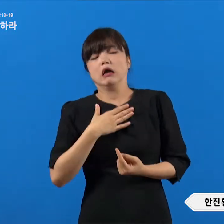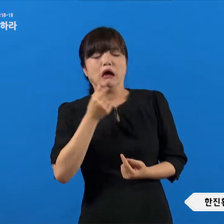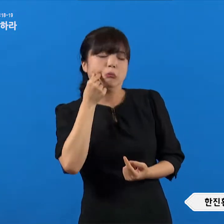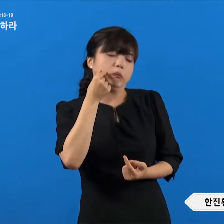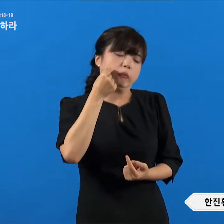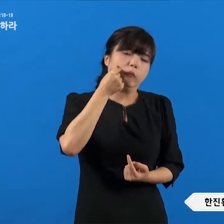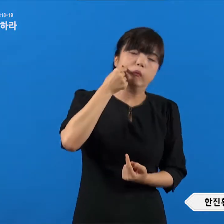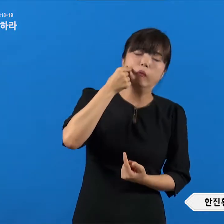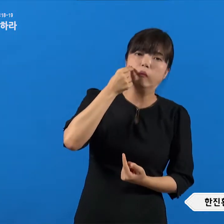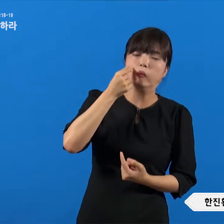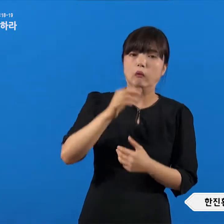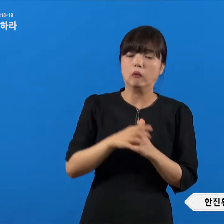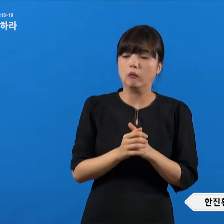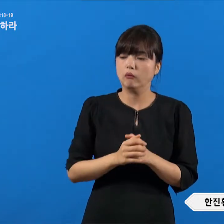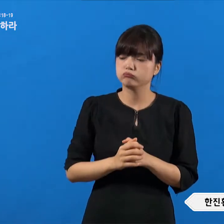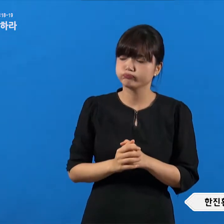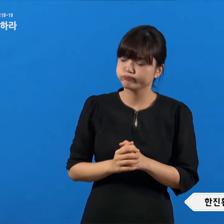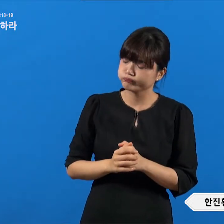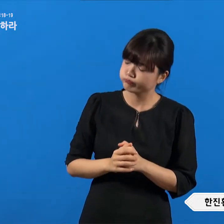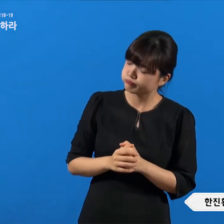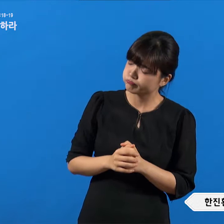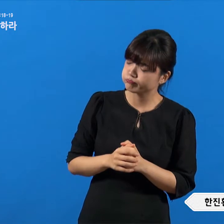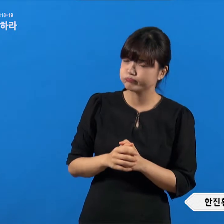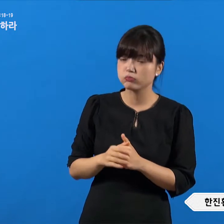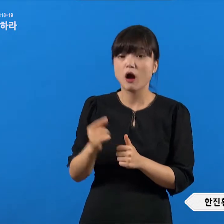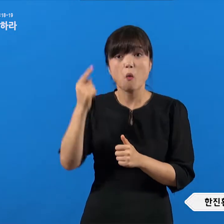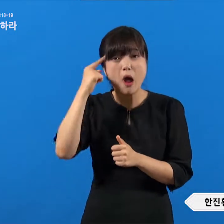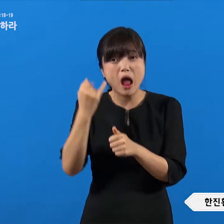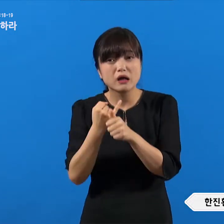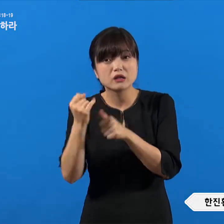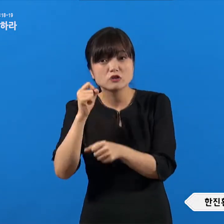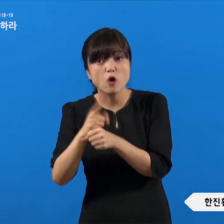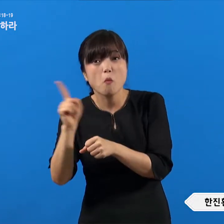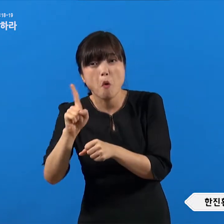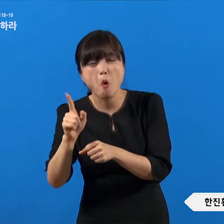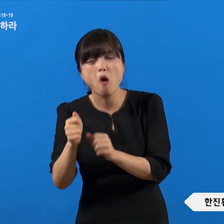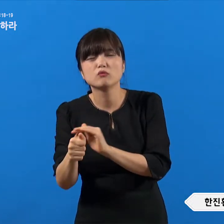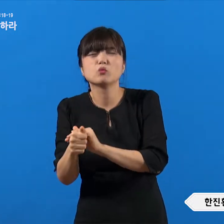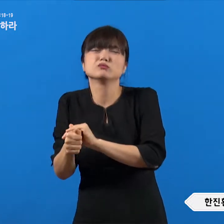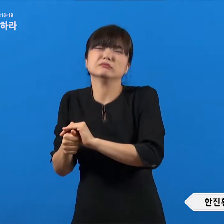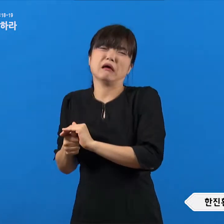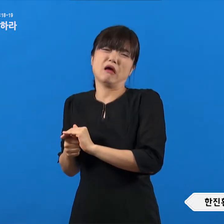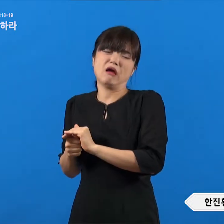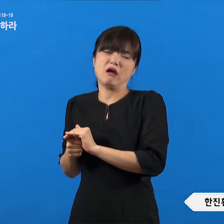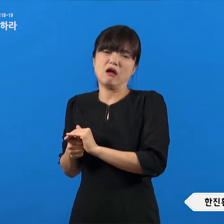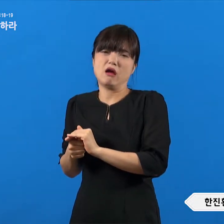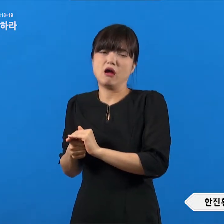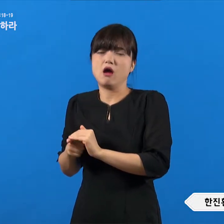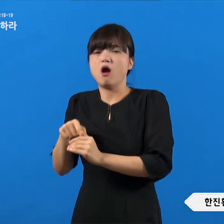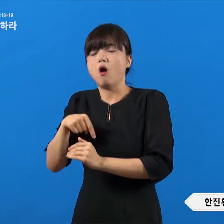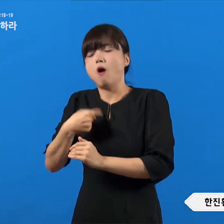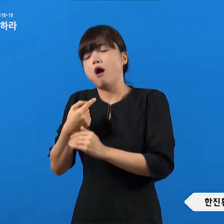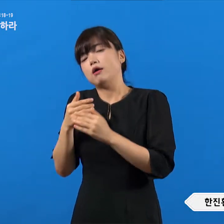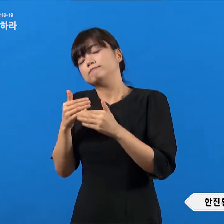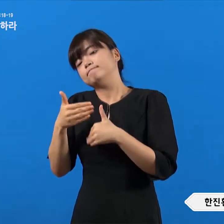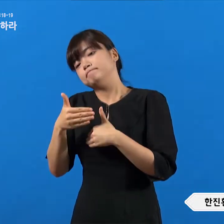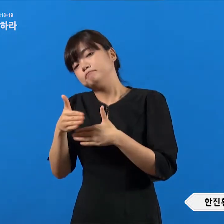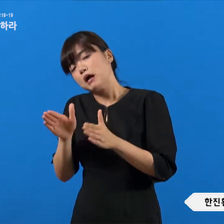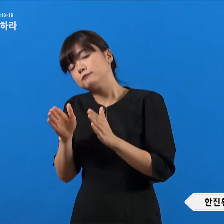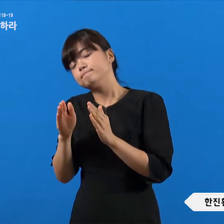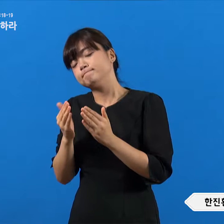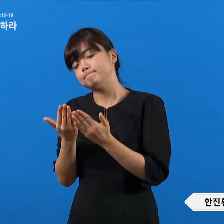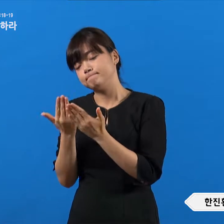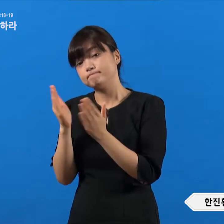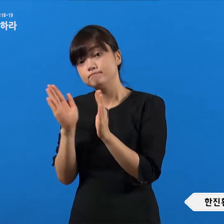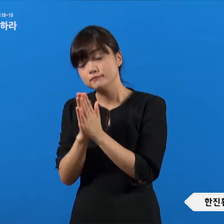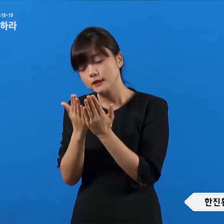난색을 표하는 것입니다. 그 사모님은 은둔자적인 기질을 가졌습니다. 혼자 독서하는 거